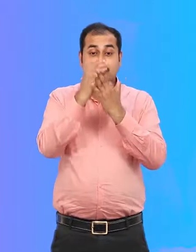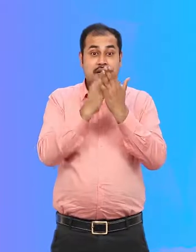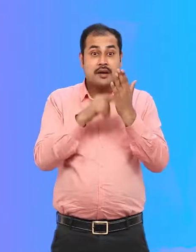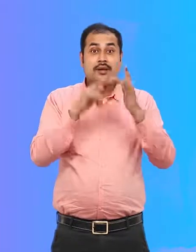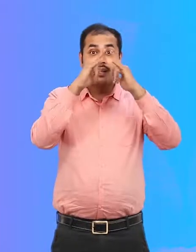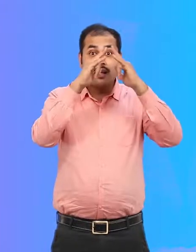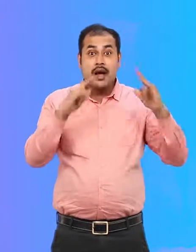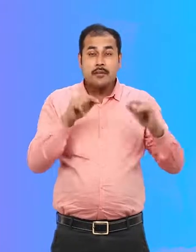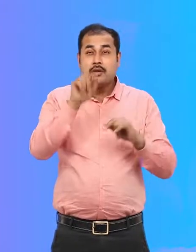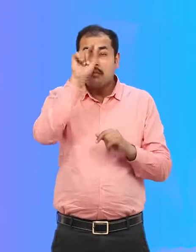लिए